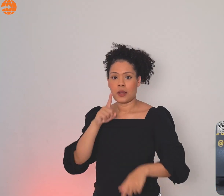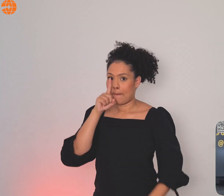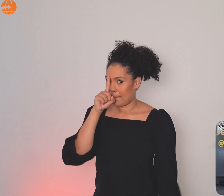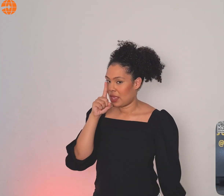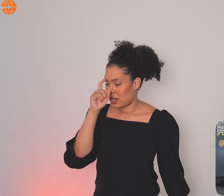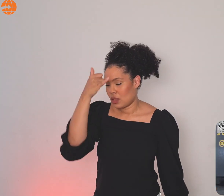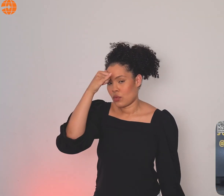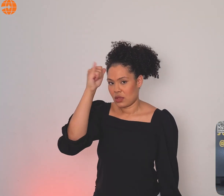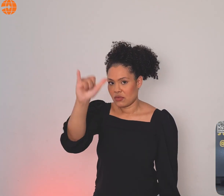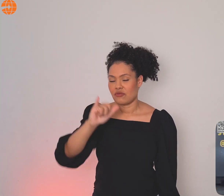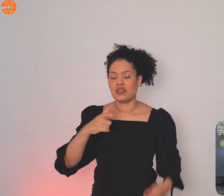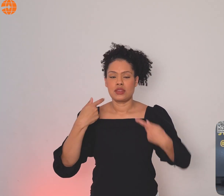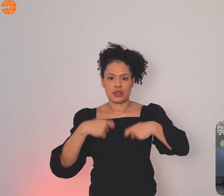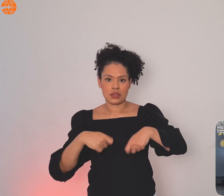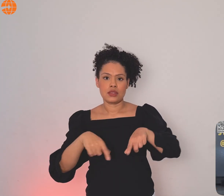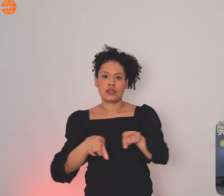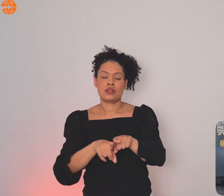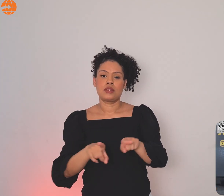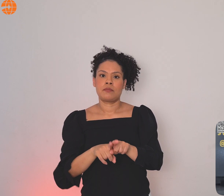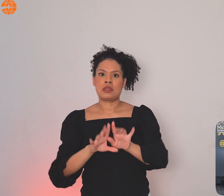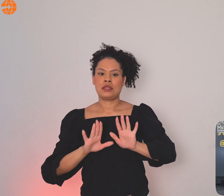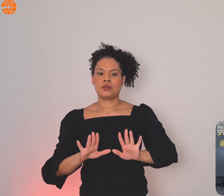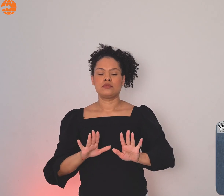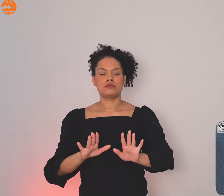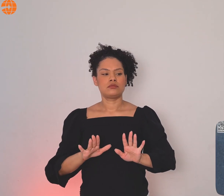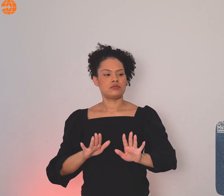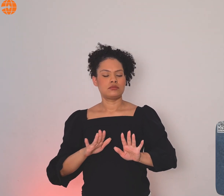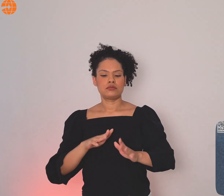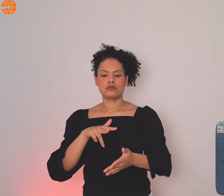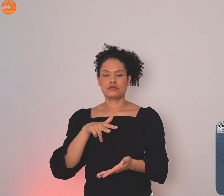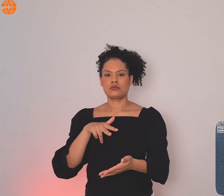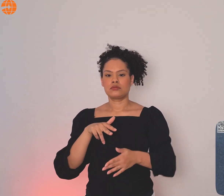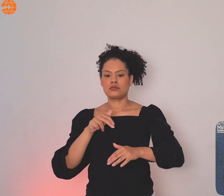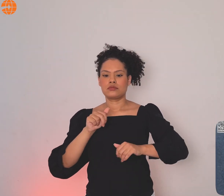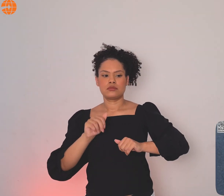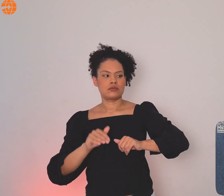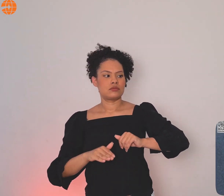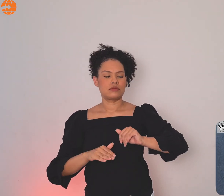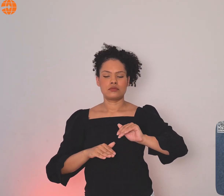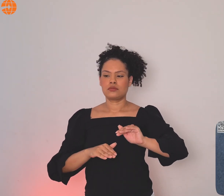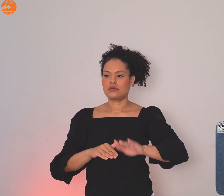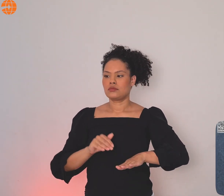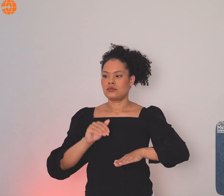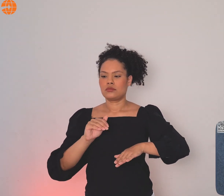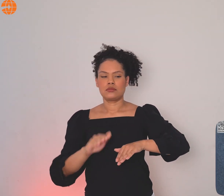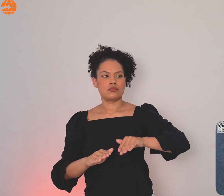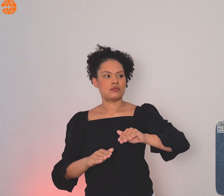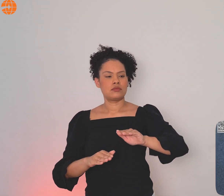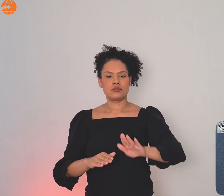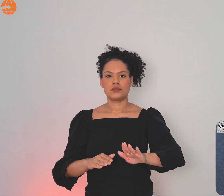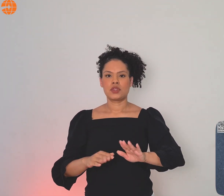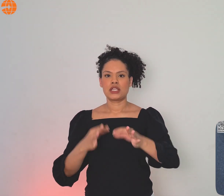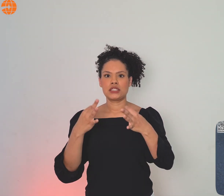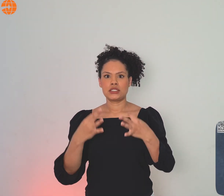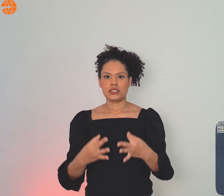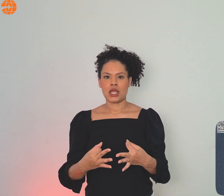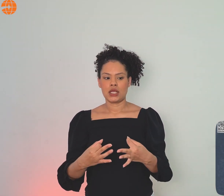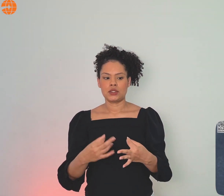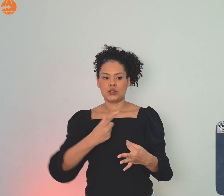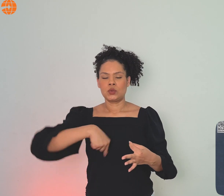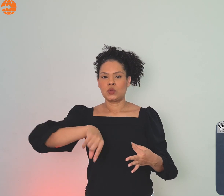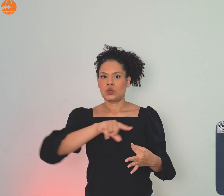tive que coordenar meus movimentos para não chamar a atenção demasiadamente dos leões. Eu tive